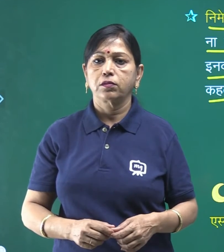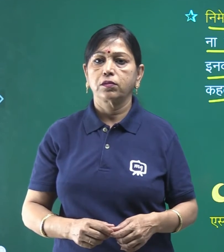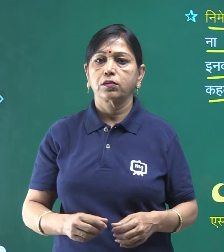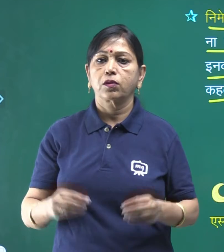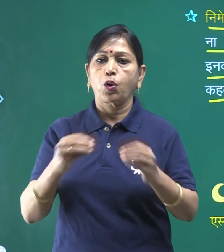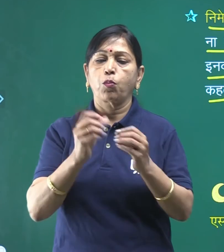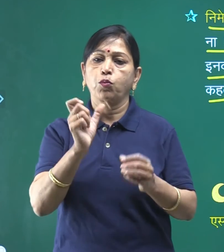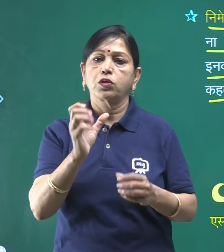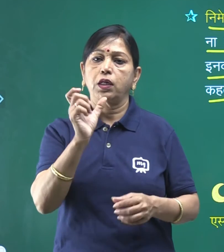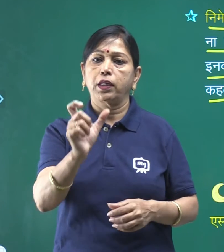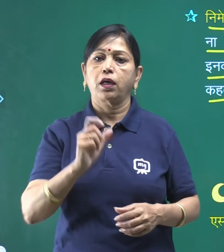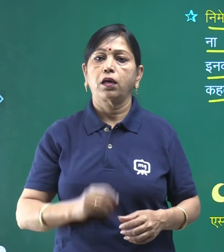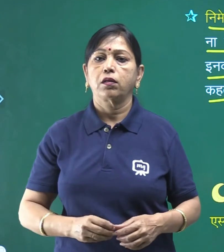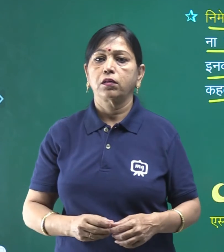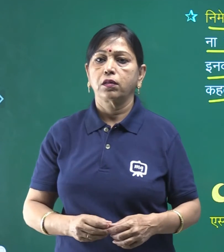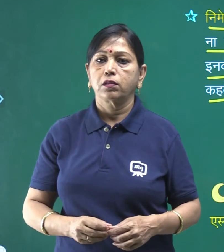बुचेरिएरिया,